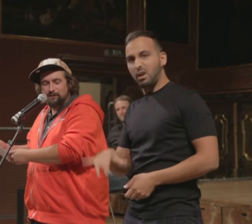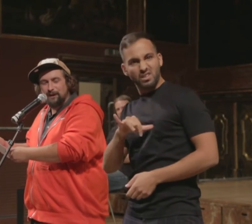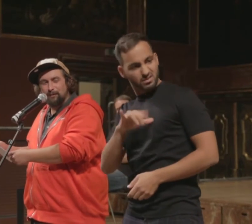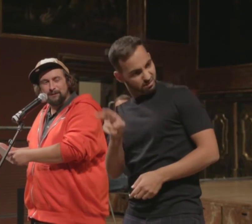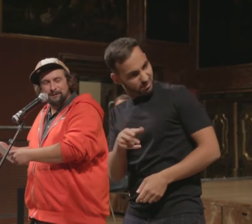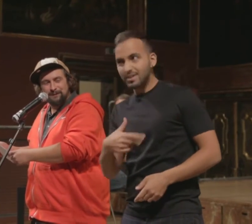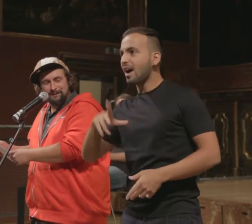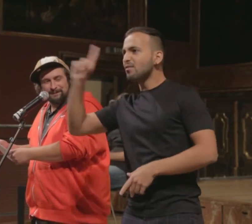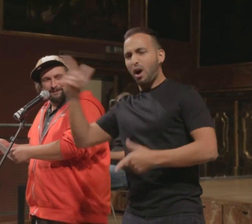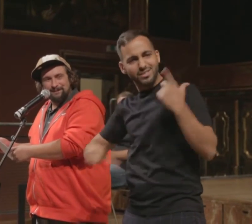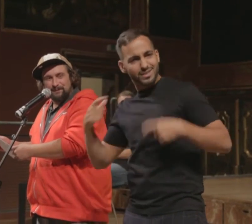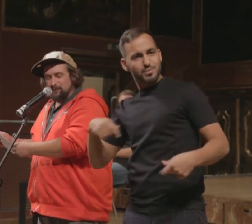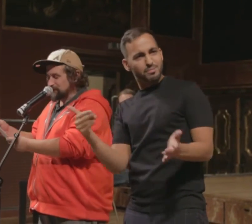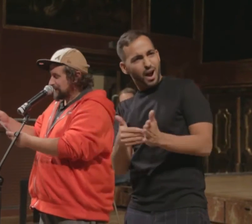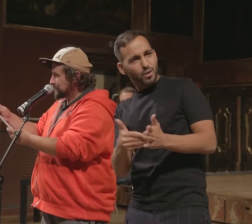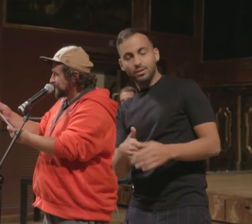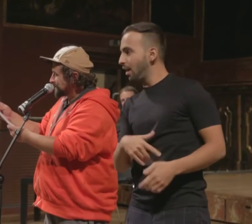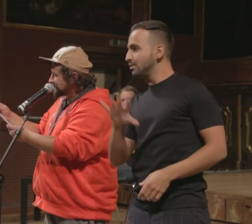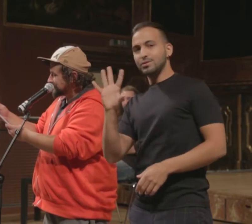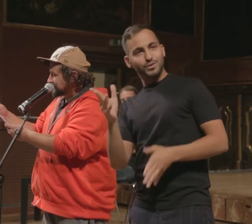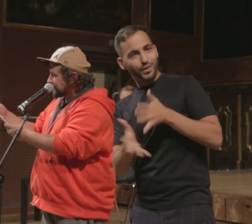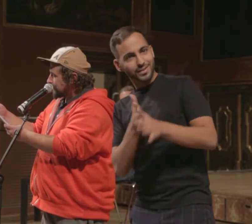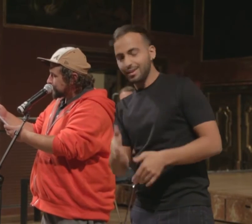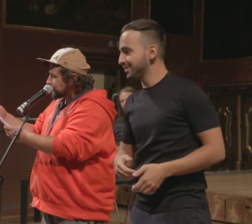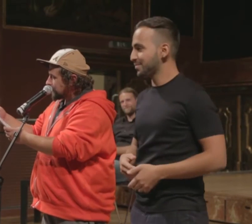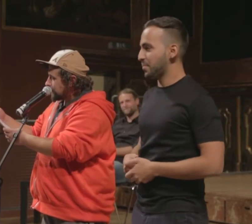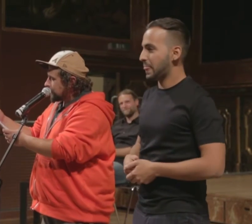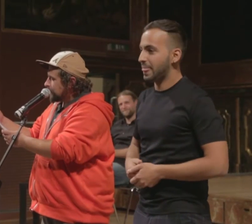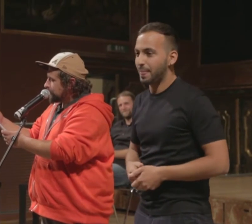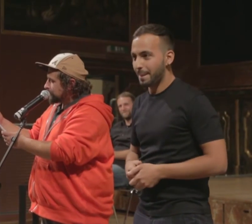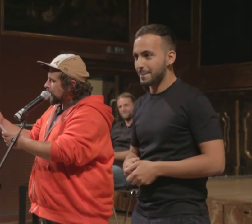voll. Ausgehklamotten. Sehr schön.